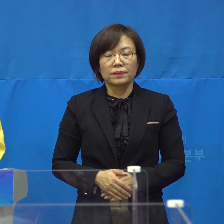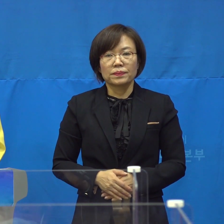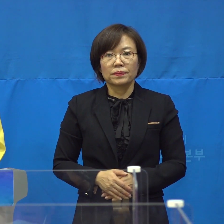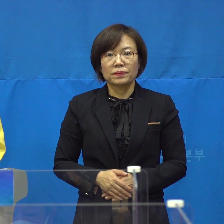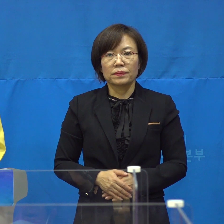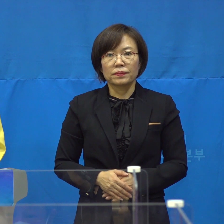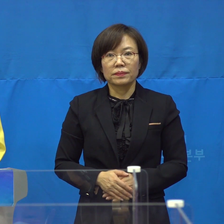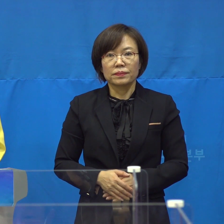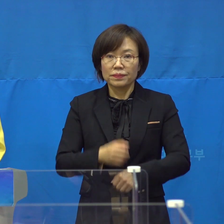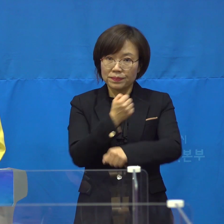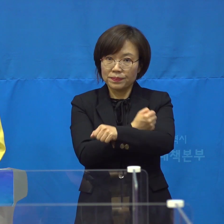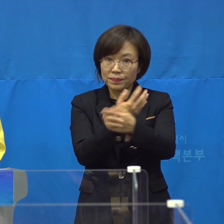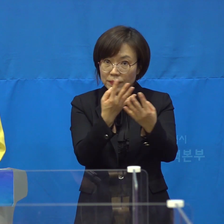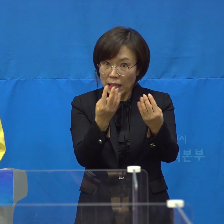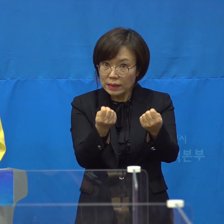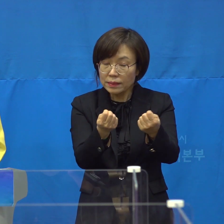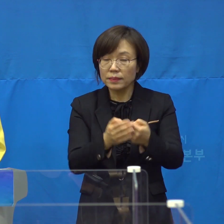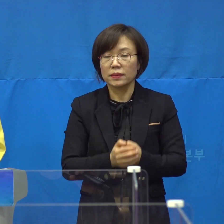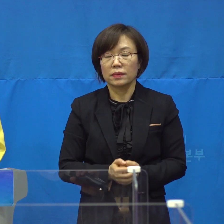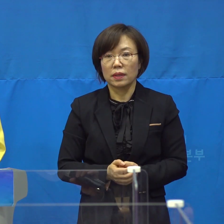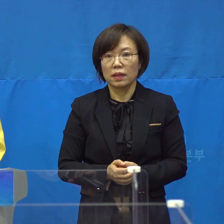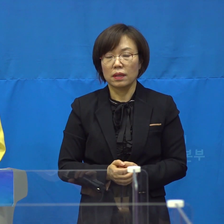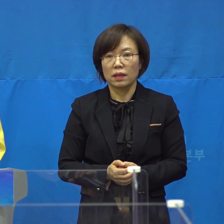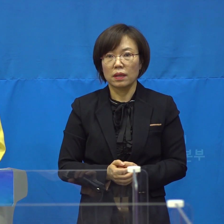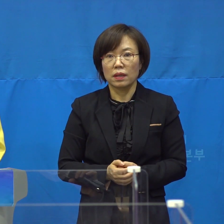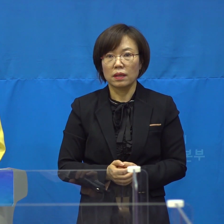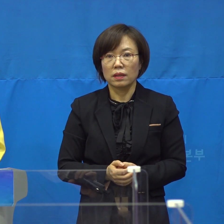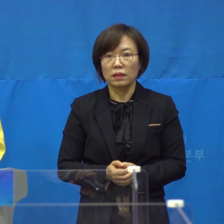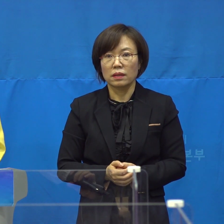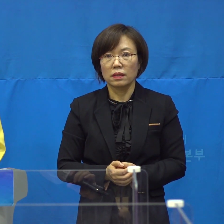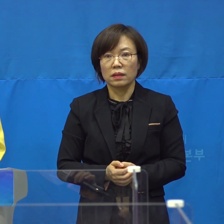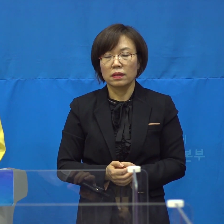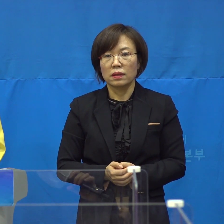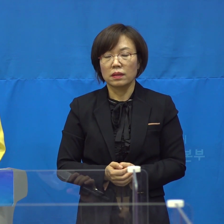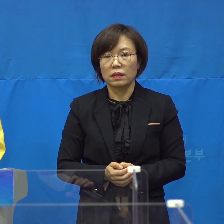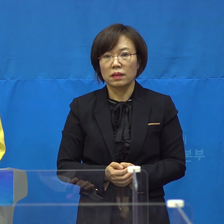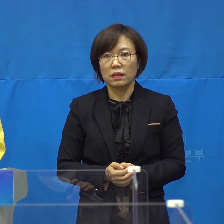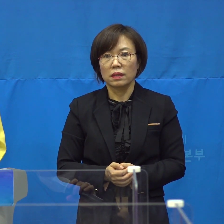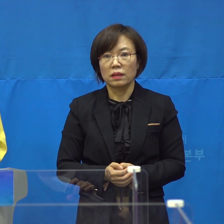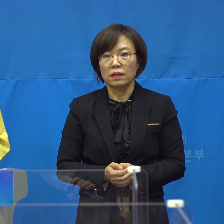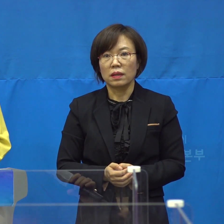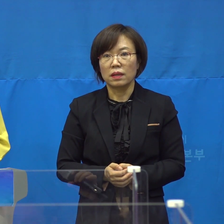정경식 기자님. 과장님 수고 많습니다. 저